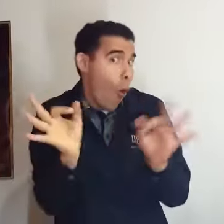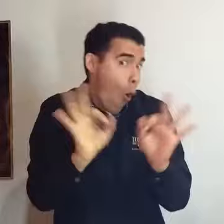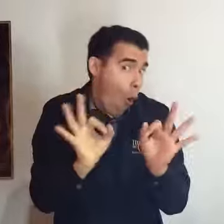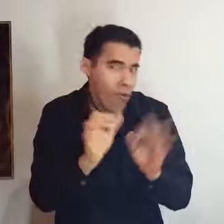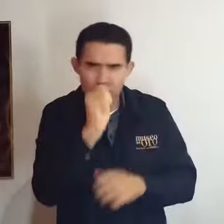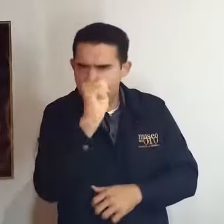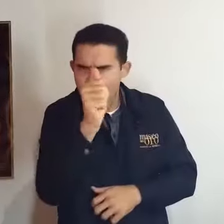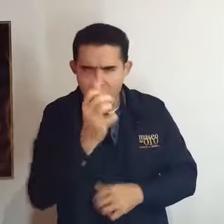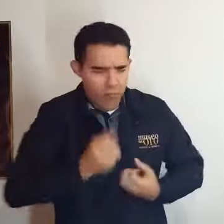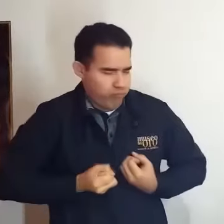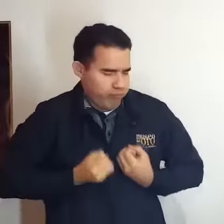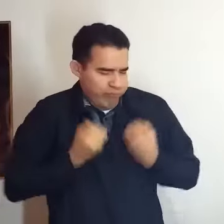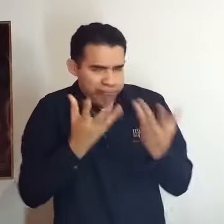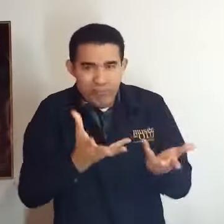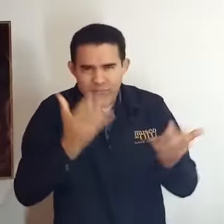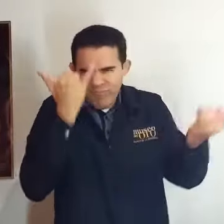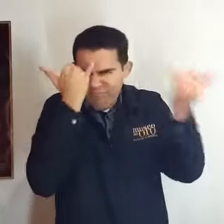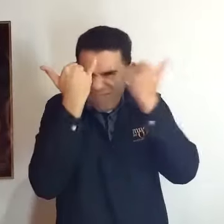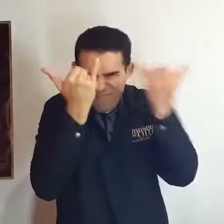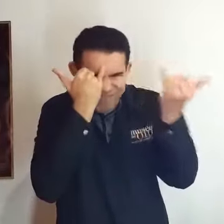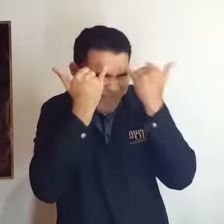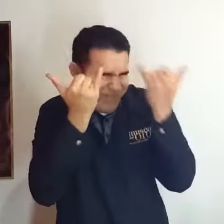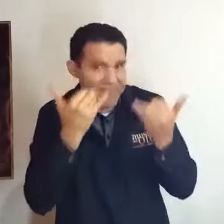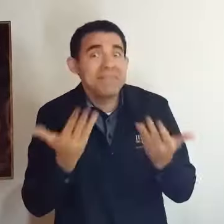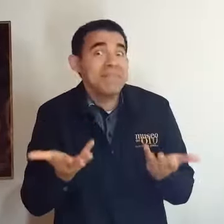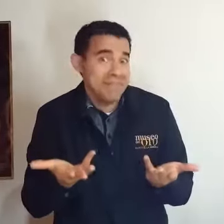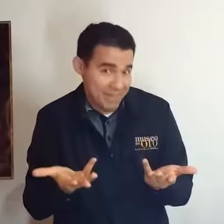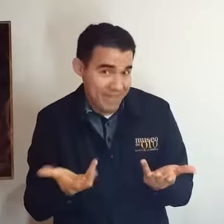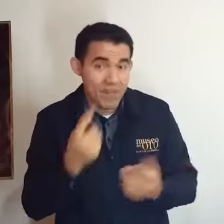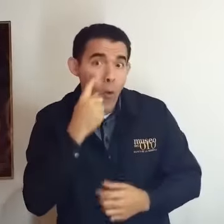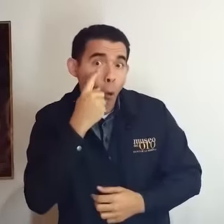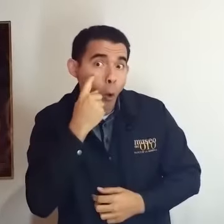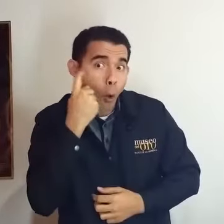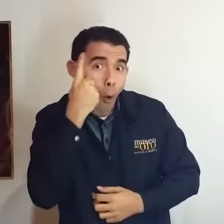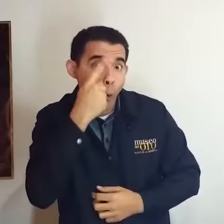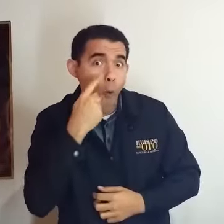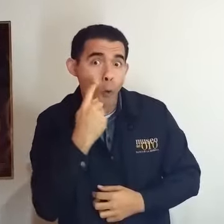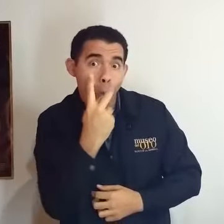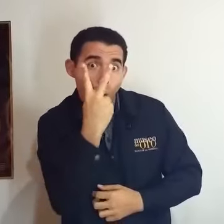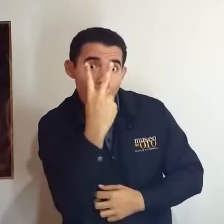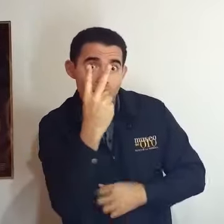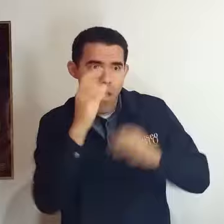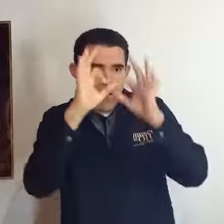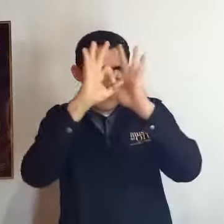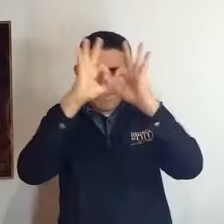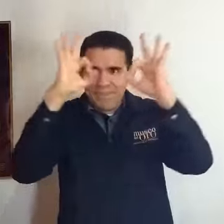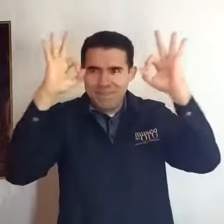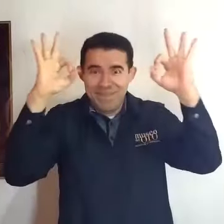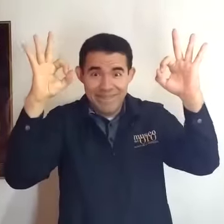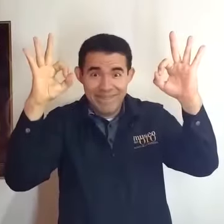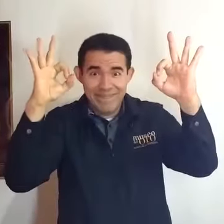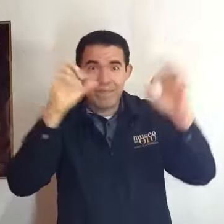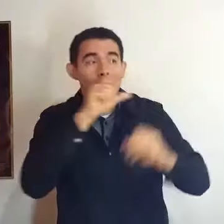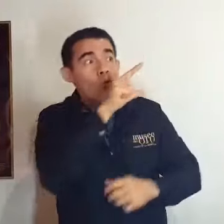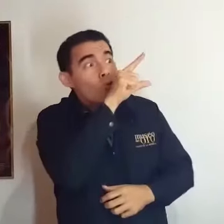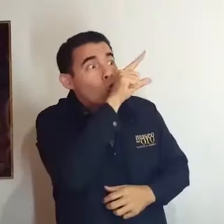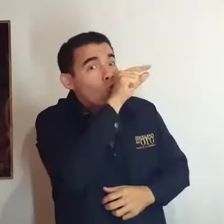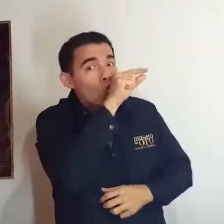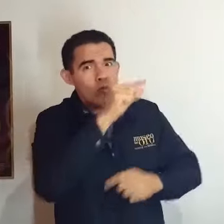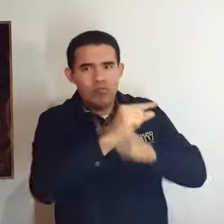Con el color café haremos los diseños. Puedes imitar estas formas o jugar con tu imaginación y